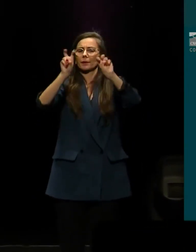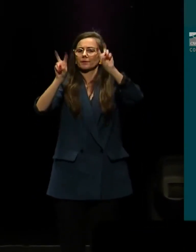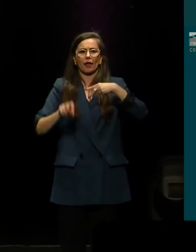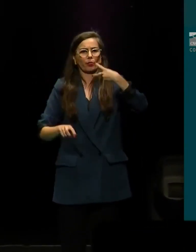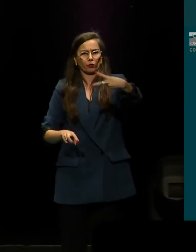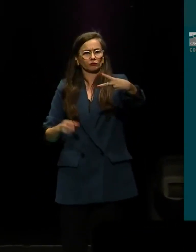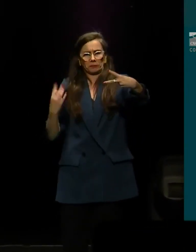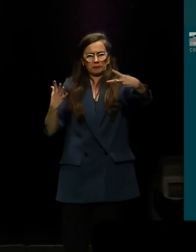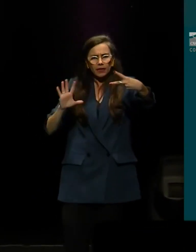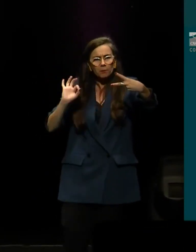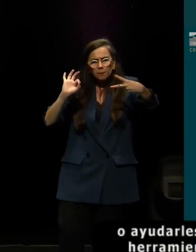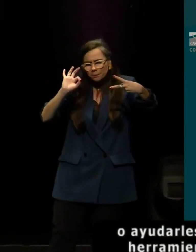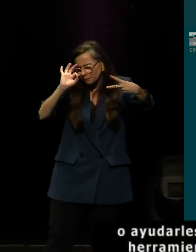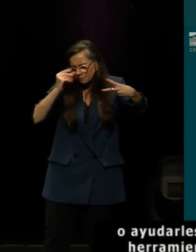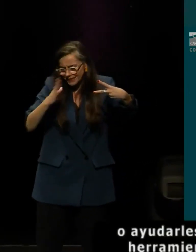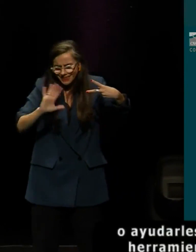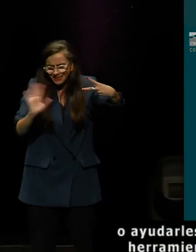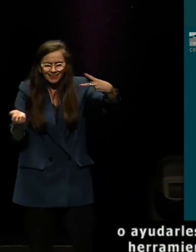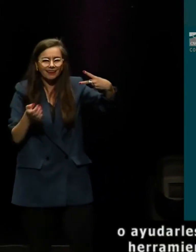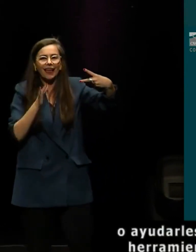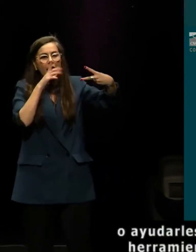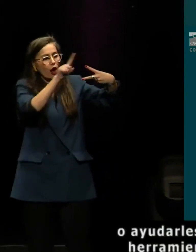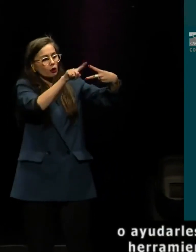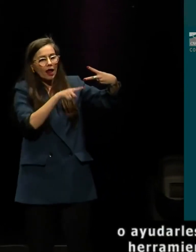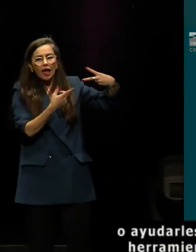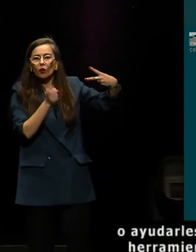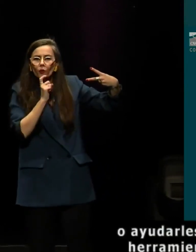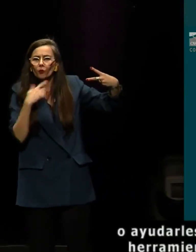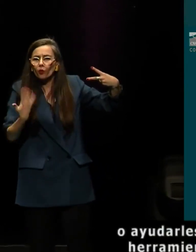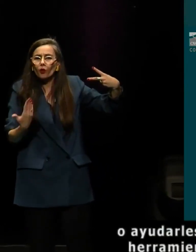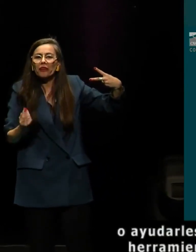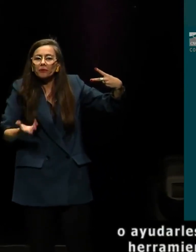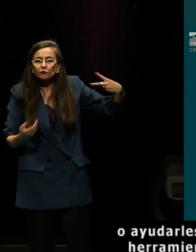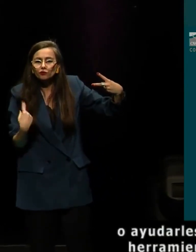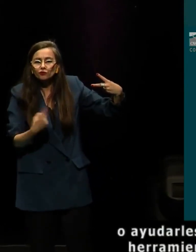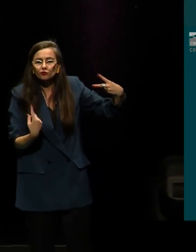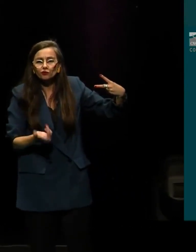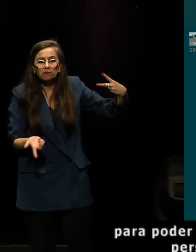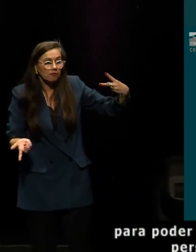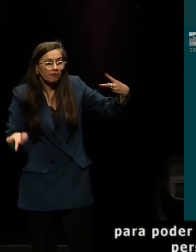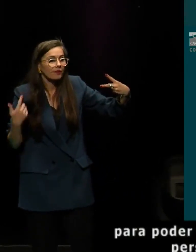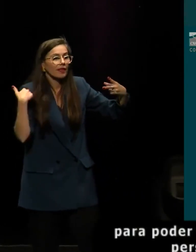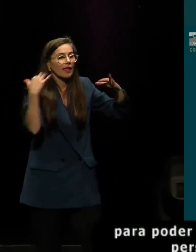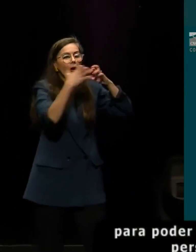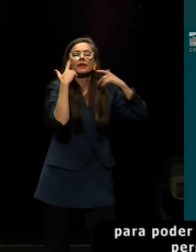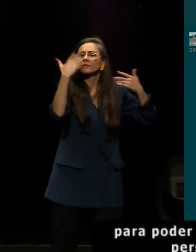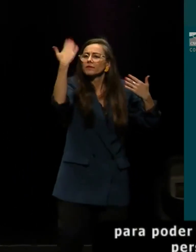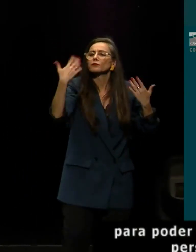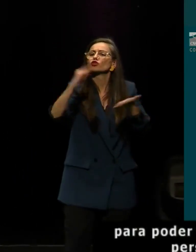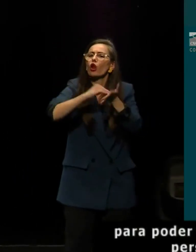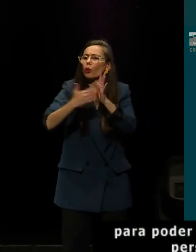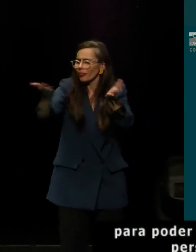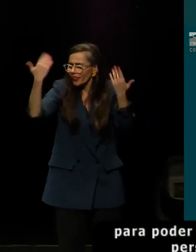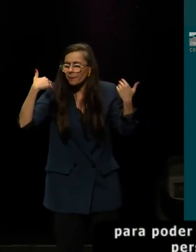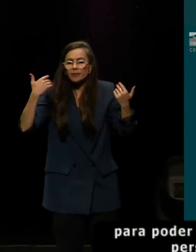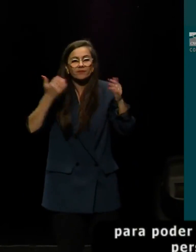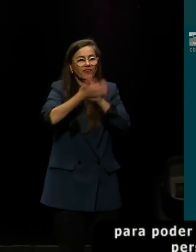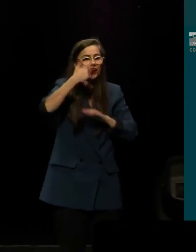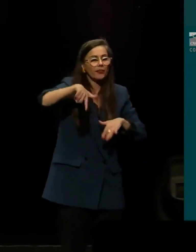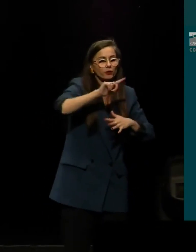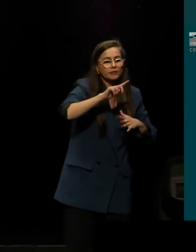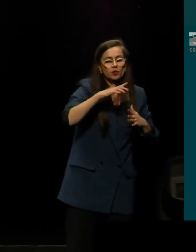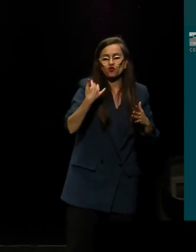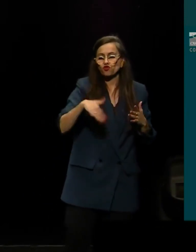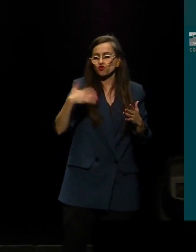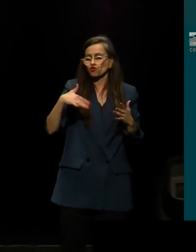sordas. Entonces, vimos que estaba claro cuáles eran las 2 líneas prioritarias a las que trabajar. Bien, y